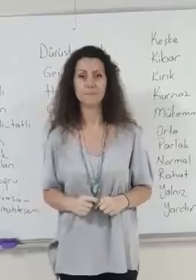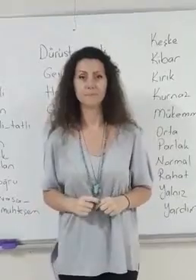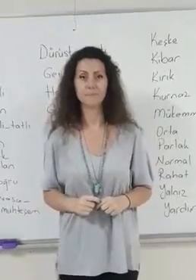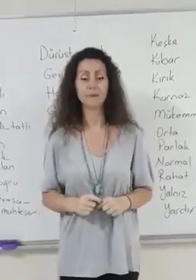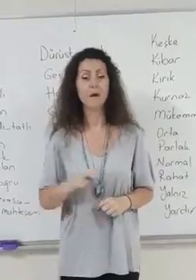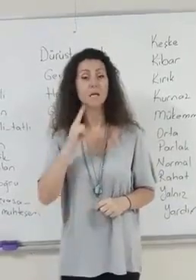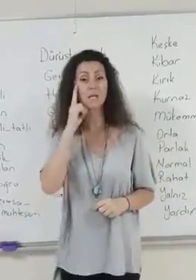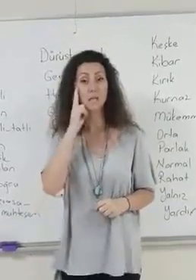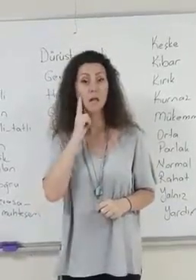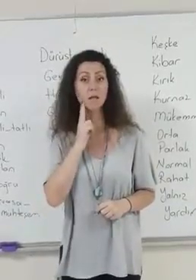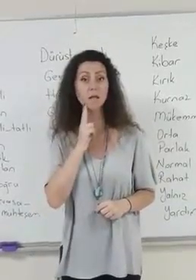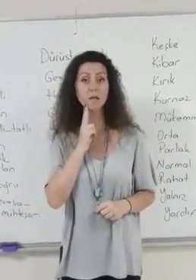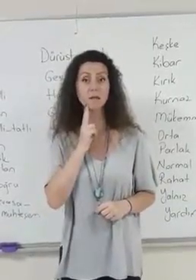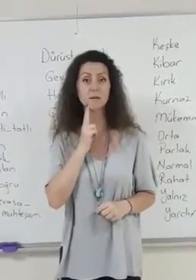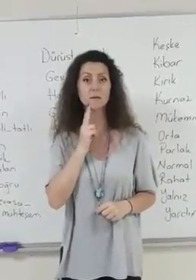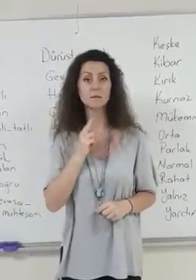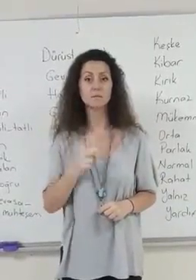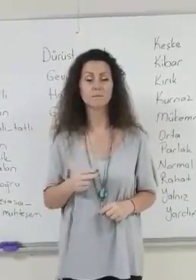zengin, fakir,